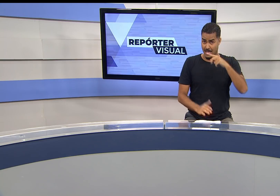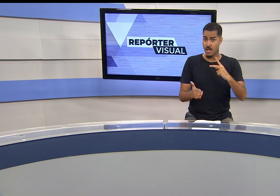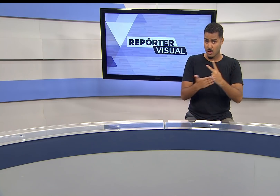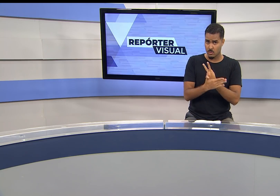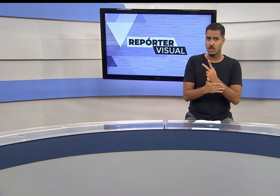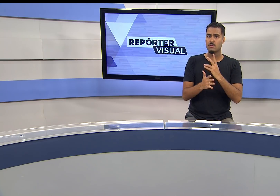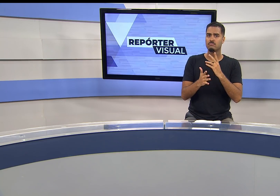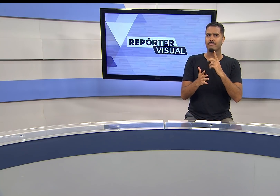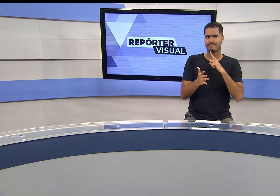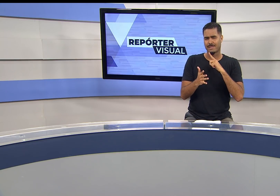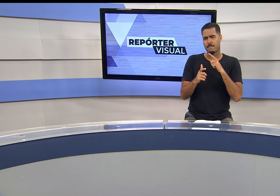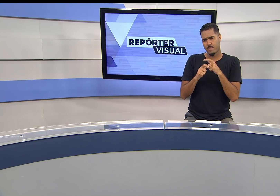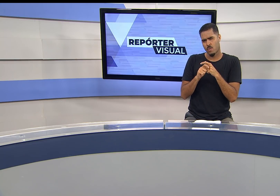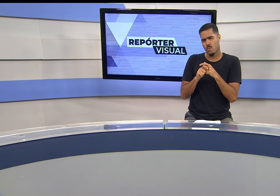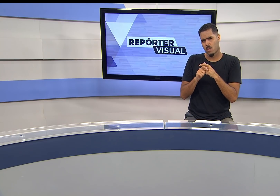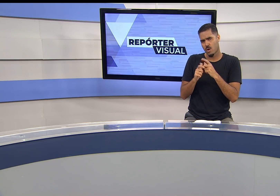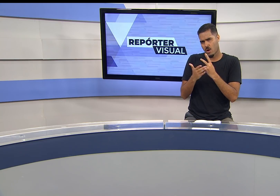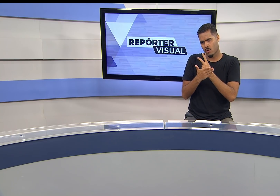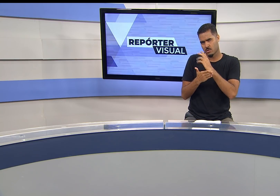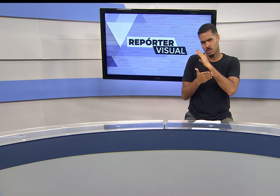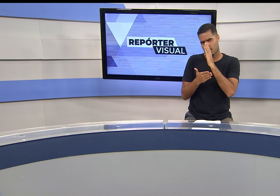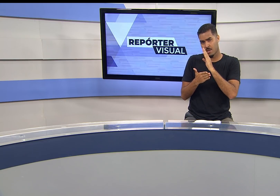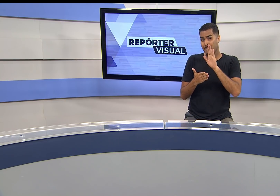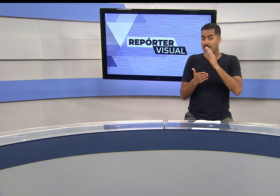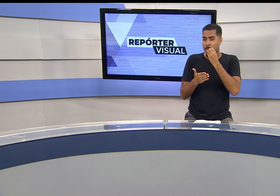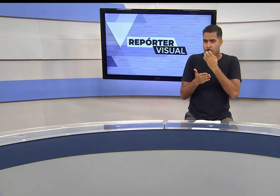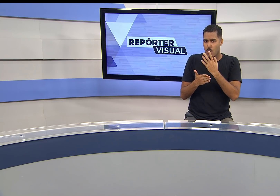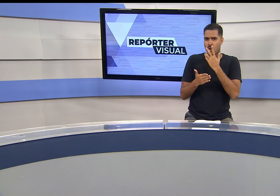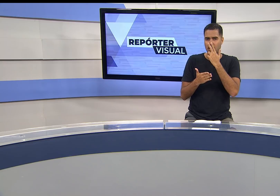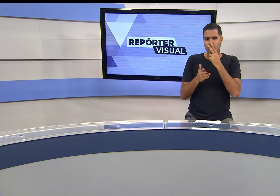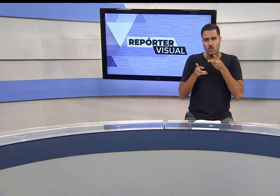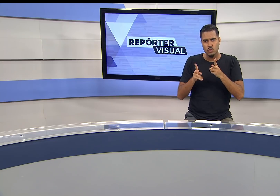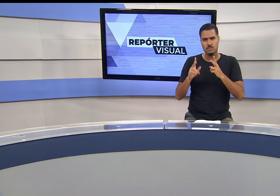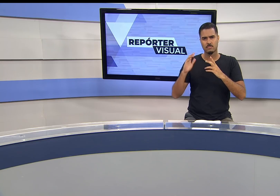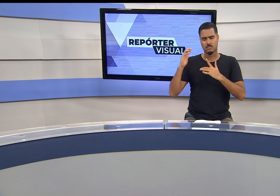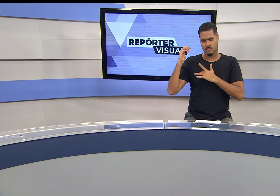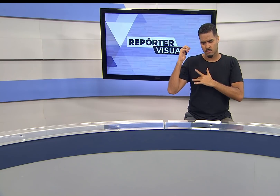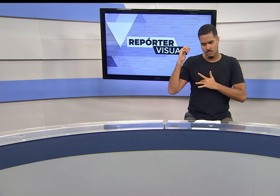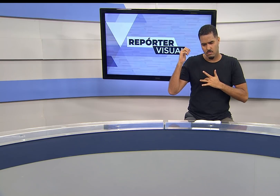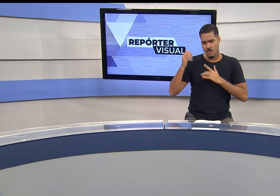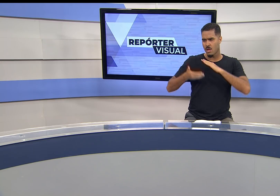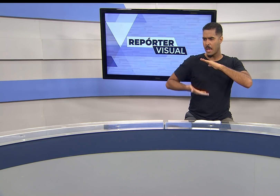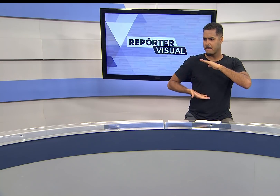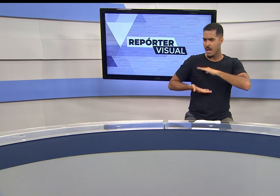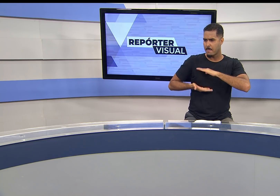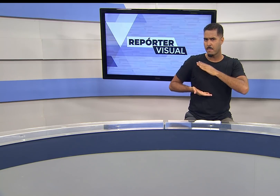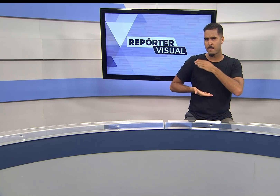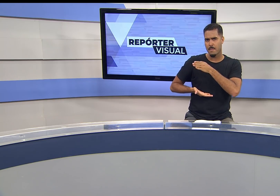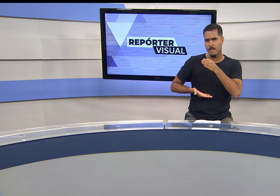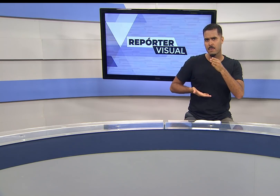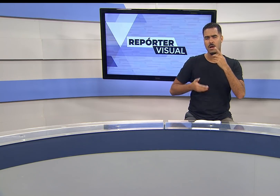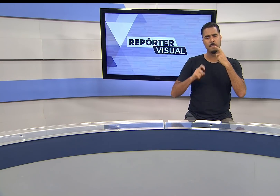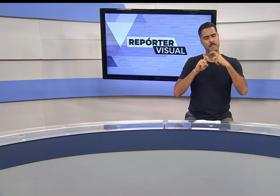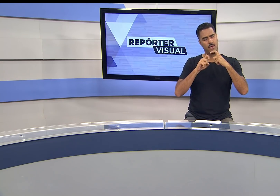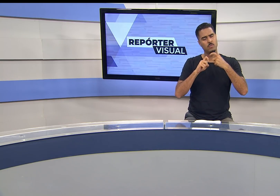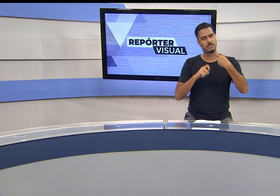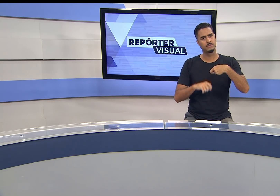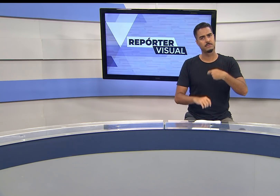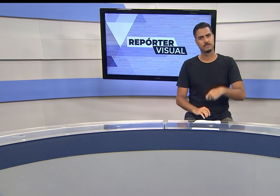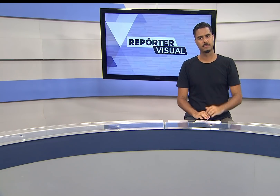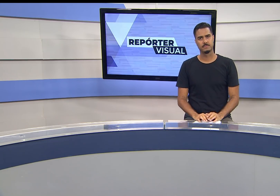estes casos, que ainda são minoria, vale seguir apostando na prevenção com mamografia e acompanhamento